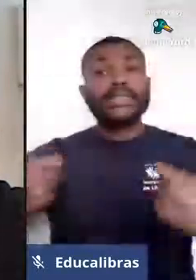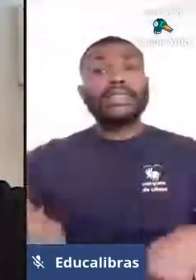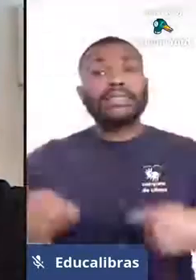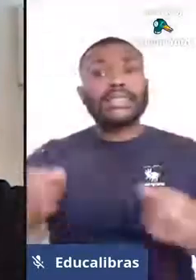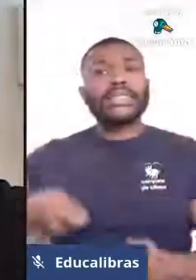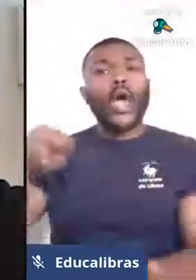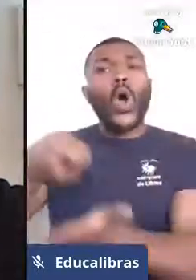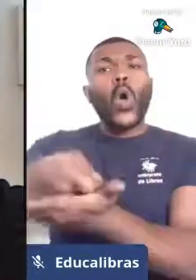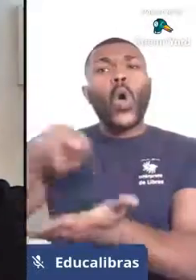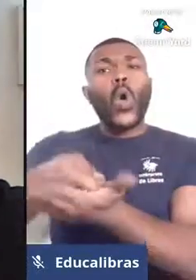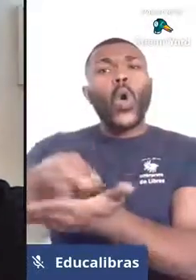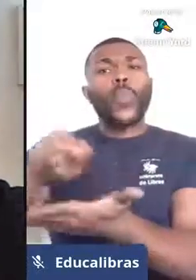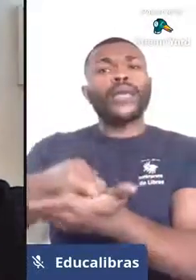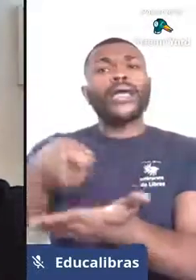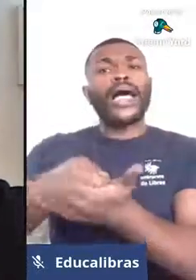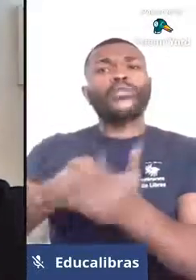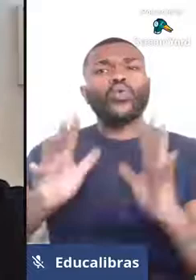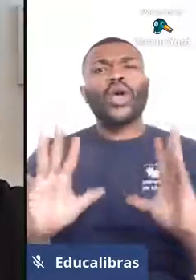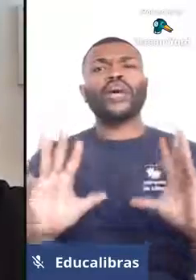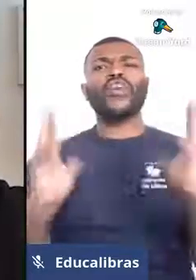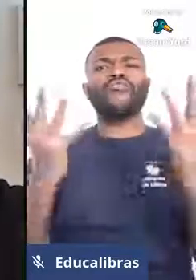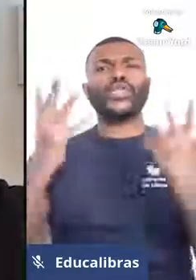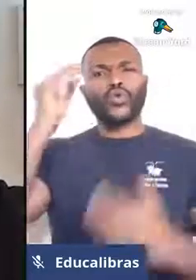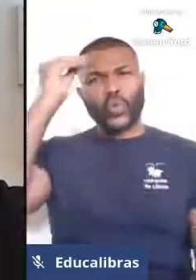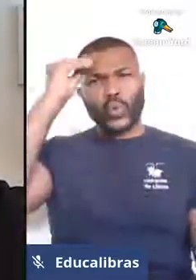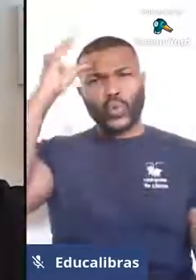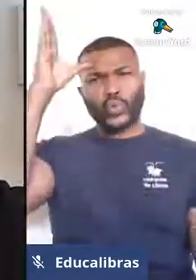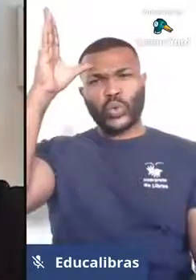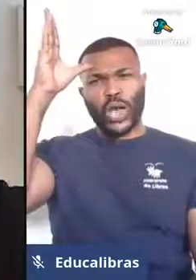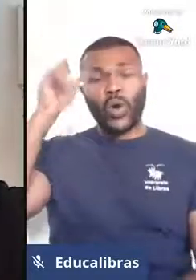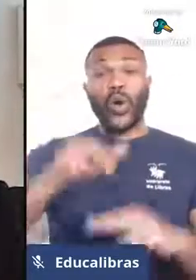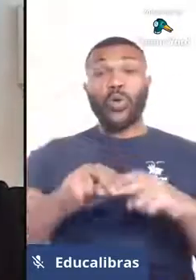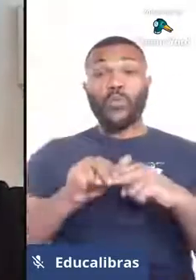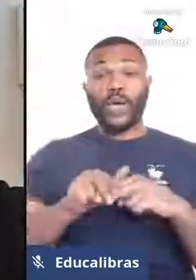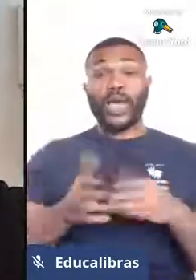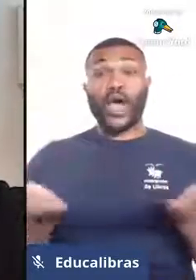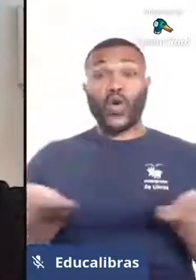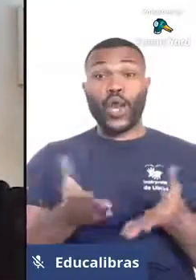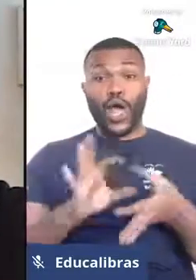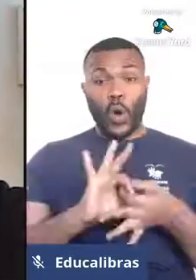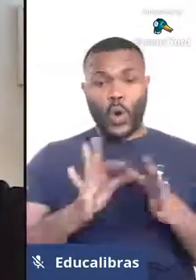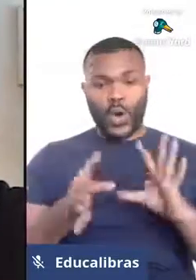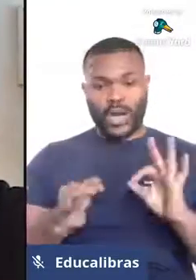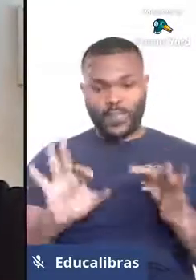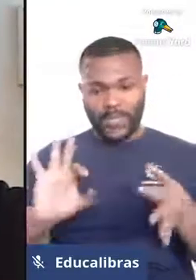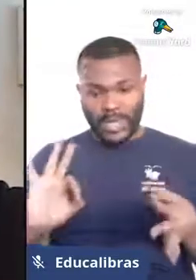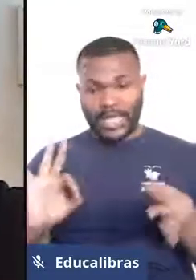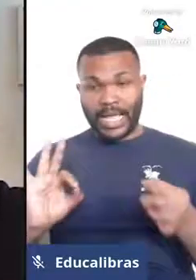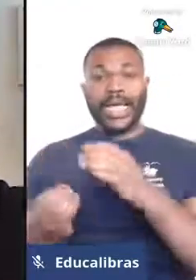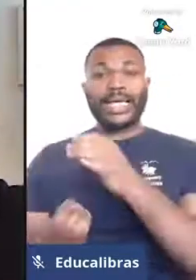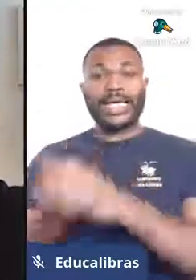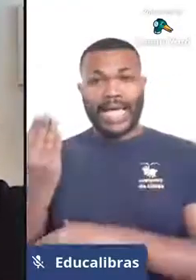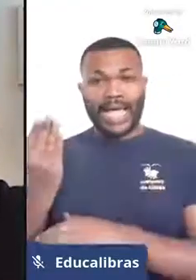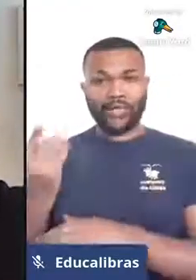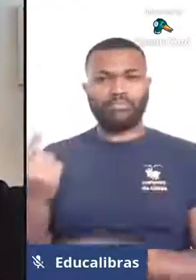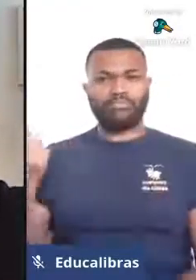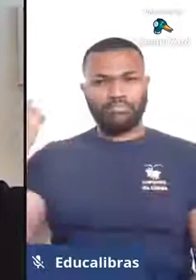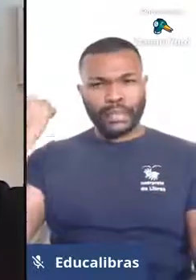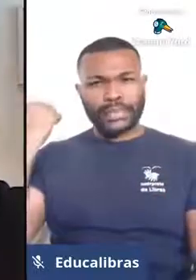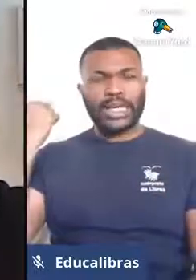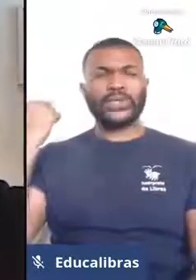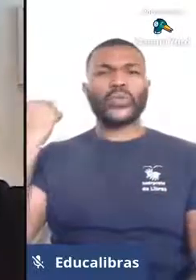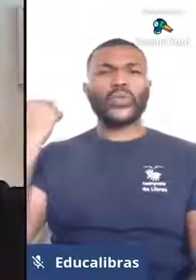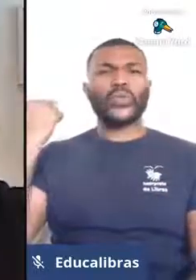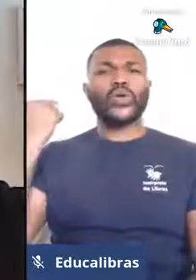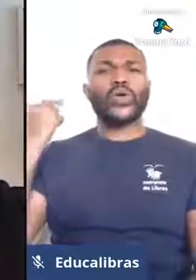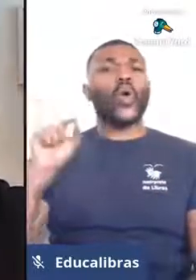a promover eventos culturais, porque as Olimpíadas modernas, quando criadas pelo Barão de Coubertin, elas foram criadas para